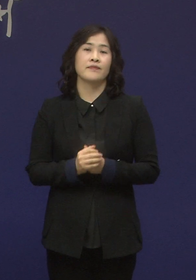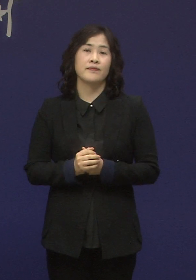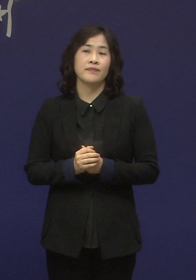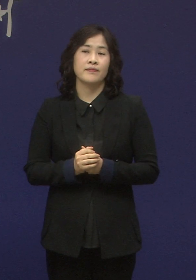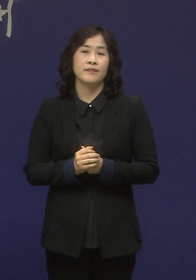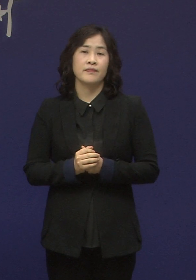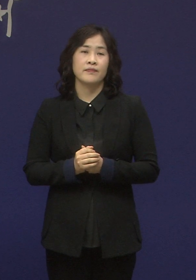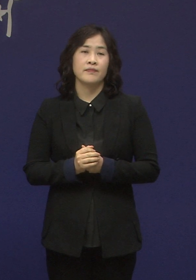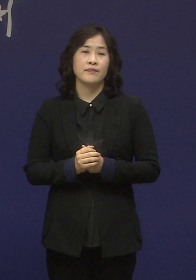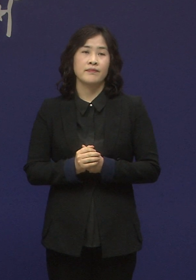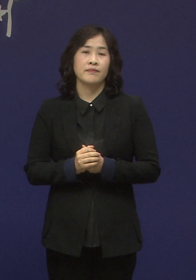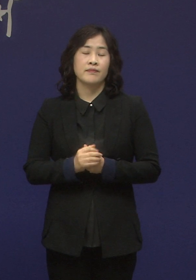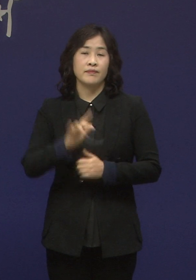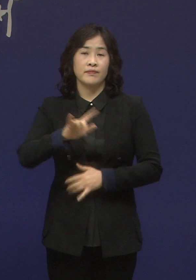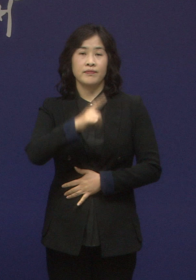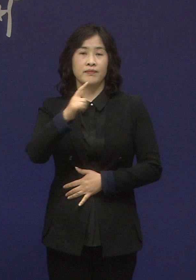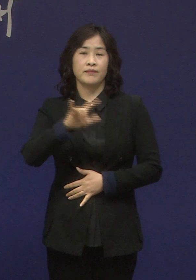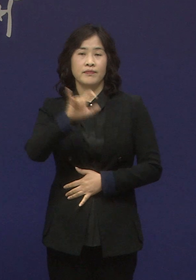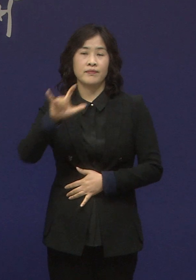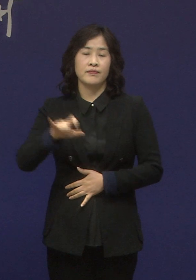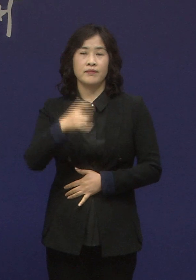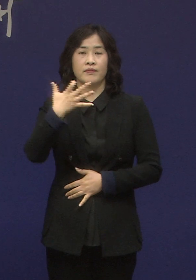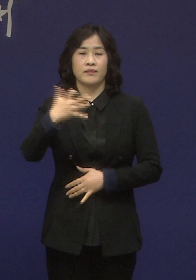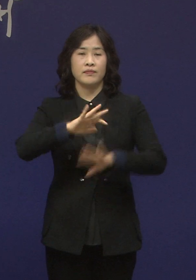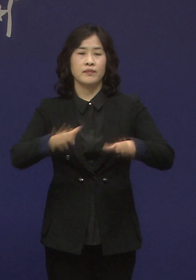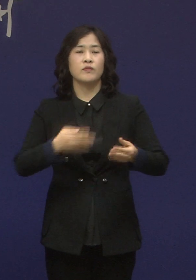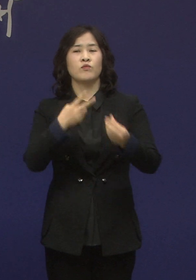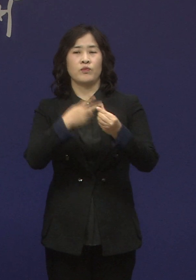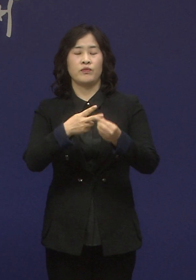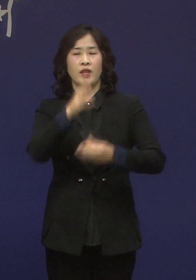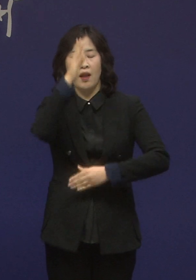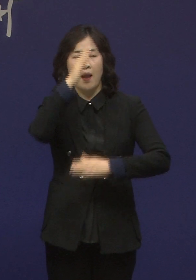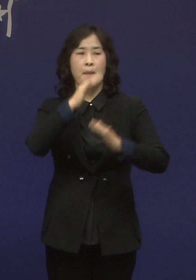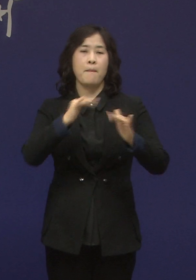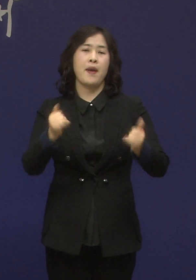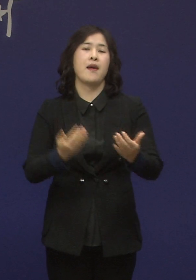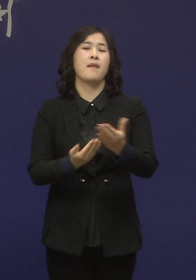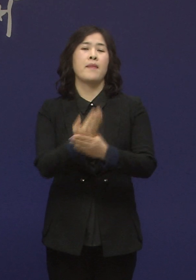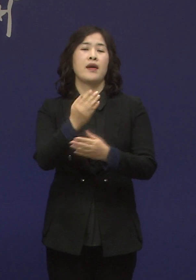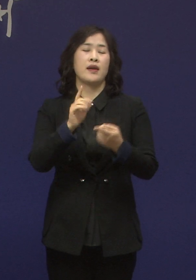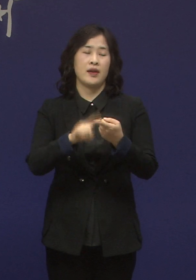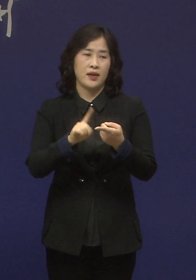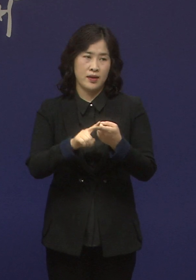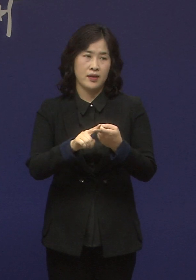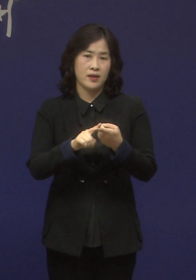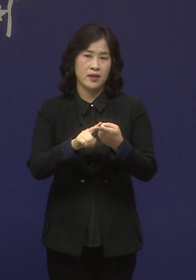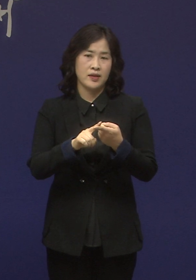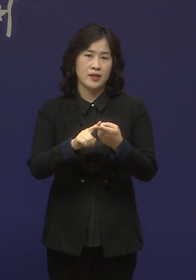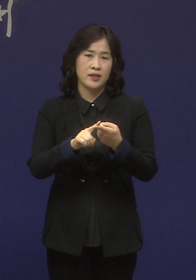드리면서 코로나19 전남 두 번째 확진자 발생에 대해서